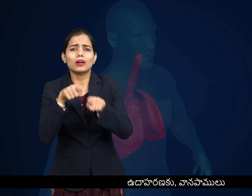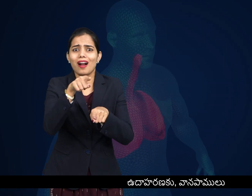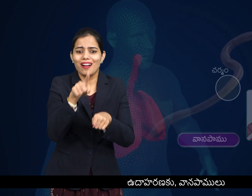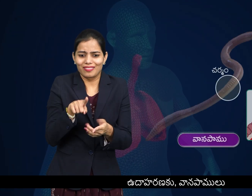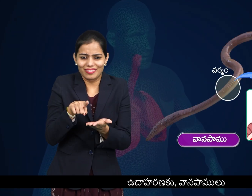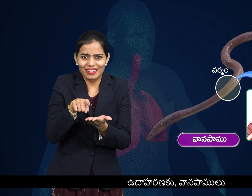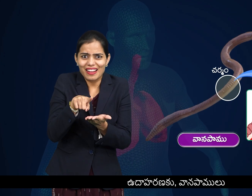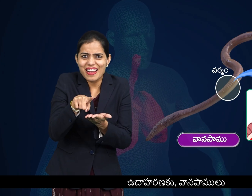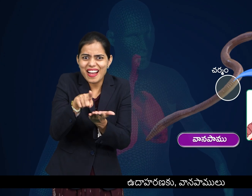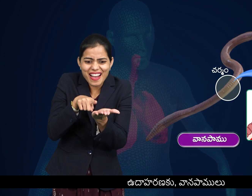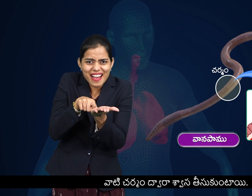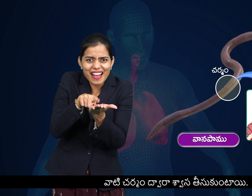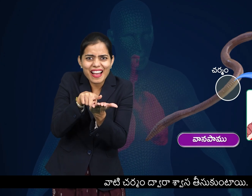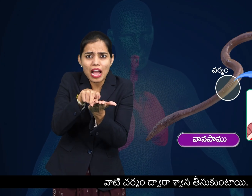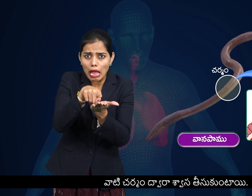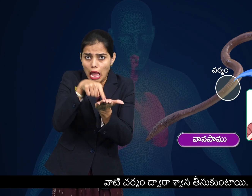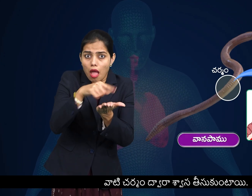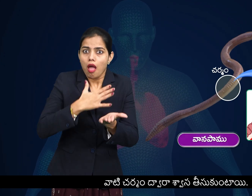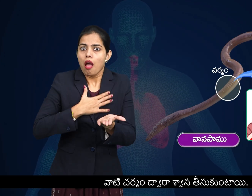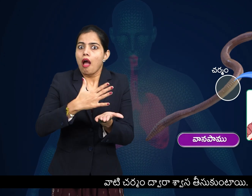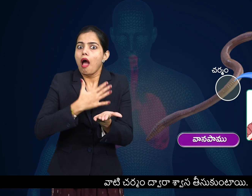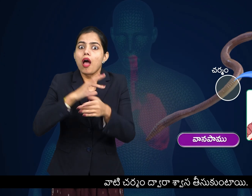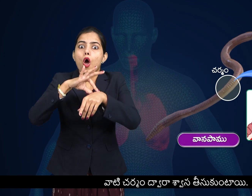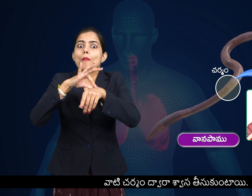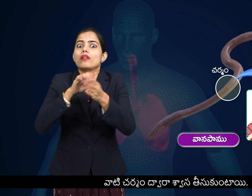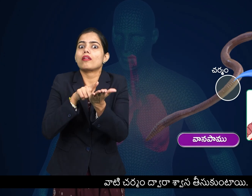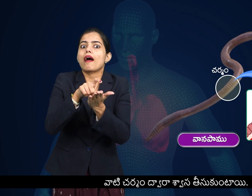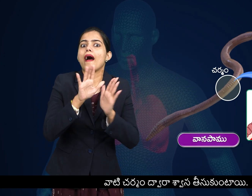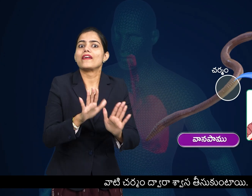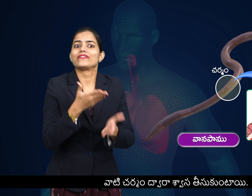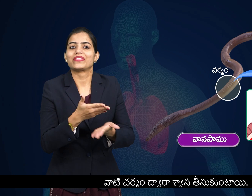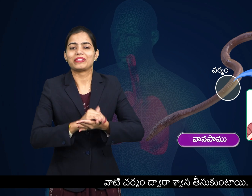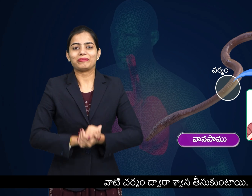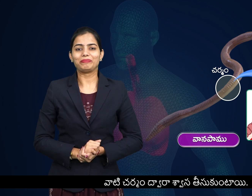ఉదాహరణకు వానపాములు వాటి చర్మం ద్వారా శ్వాస తీసుకుంటాయి.